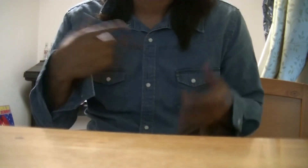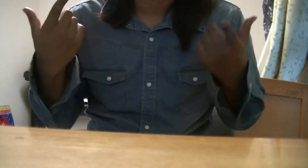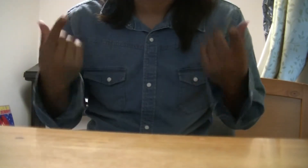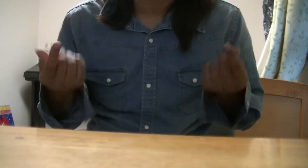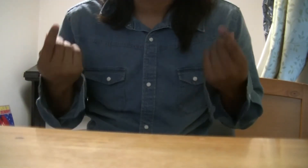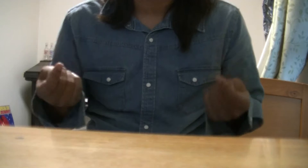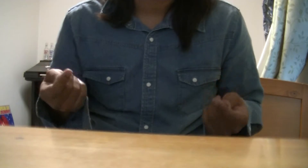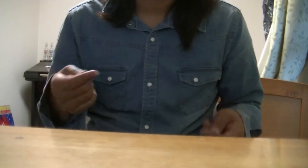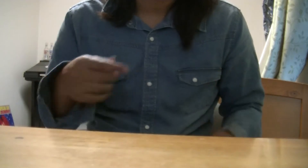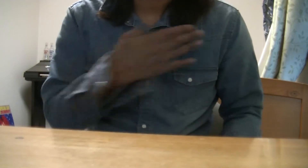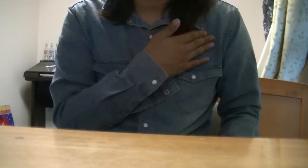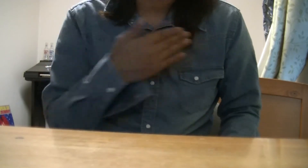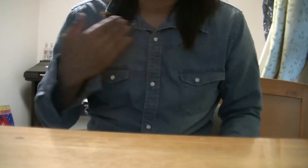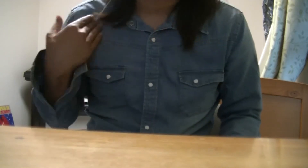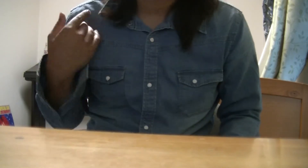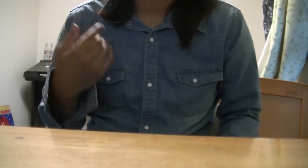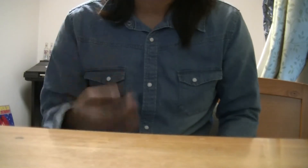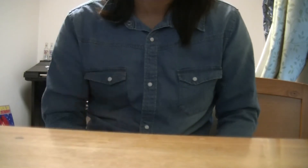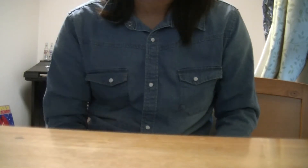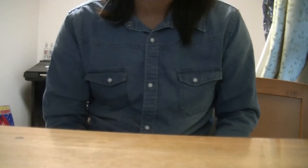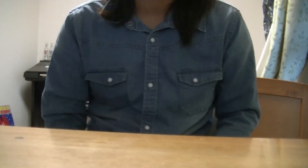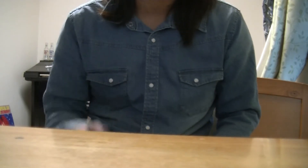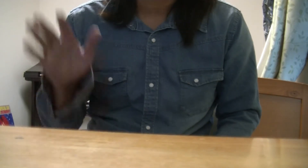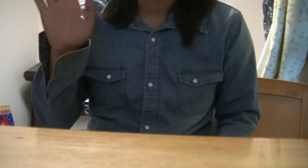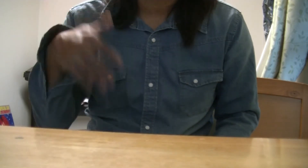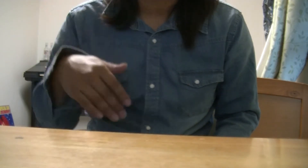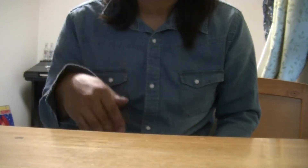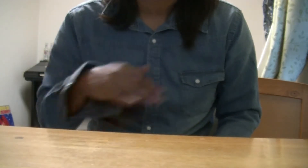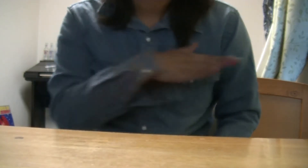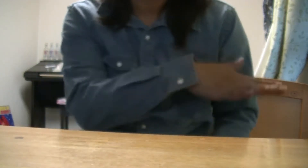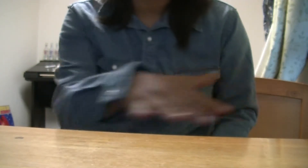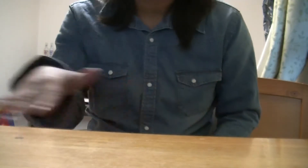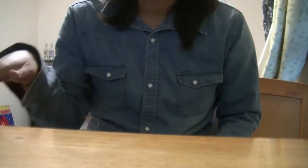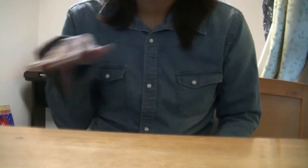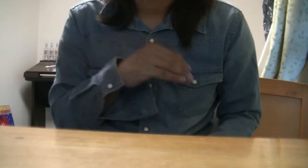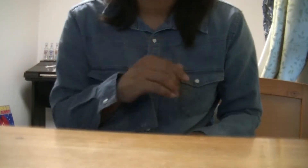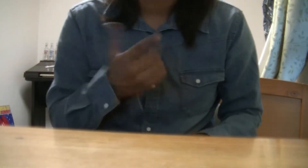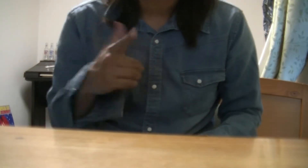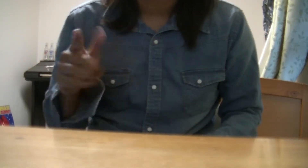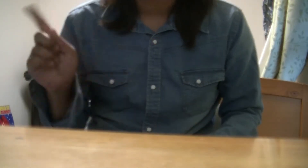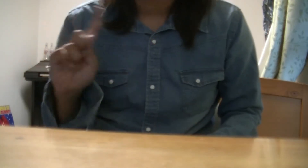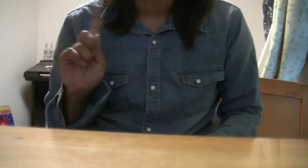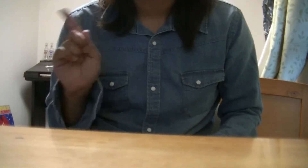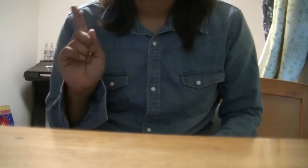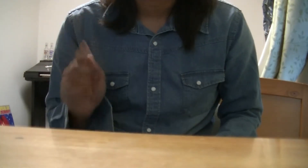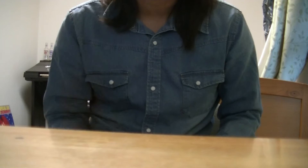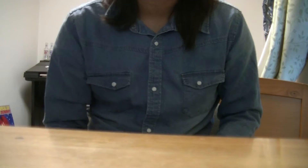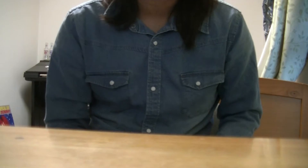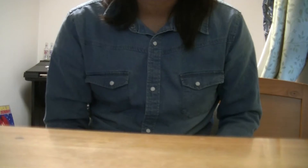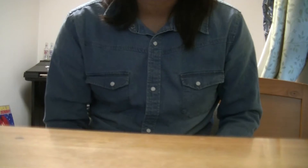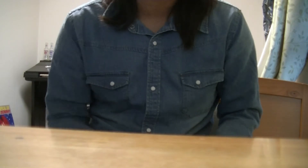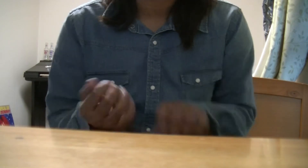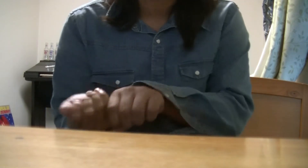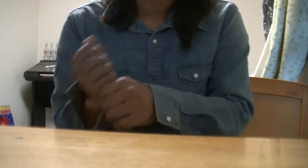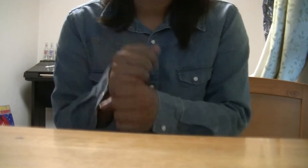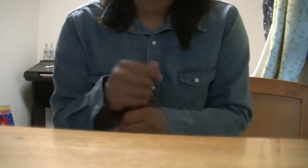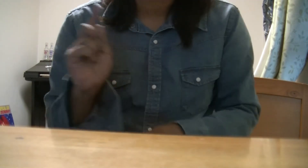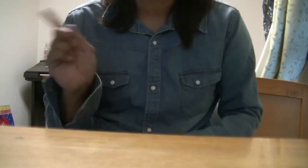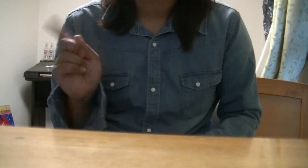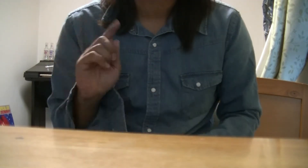。さあみんなはどっちのカウンターをしてる？何か出来事が起きた時に、ああ